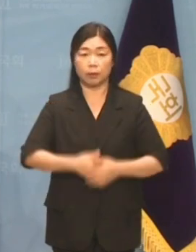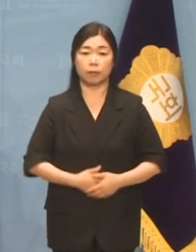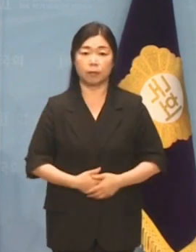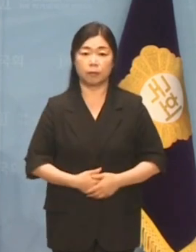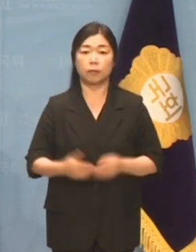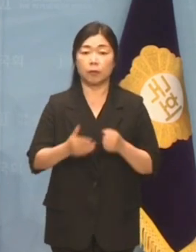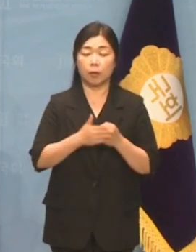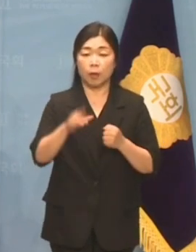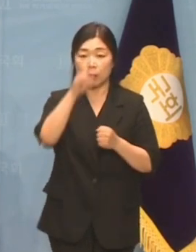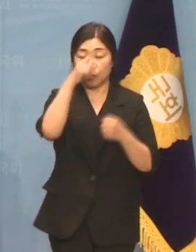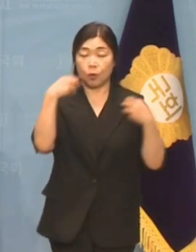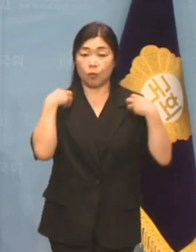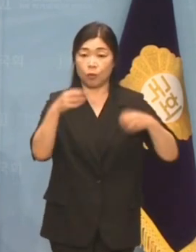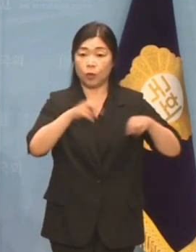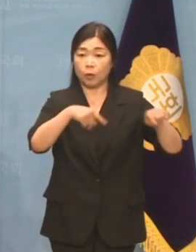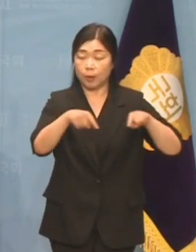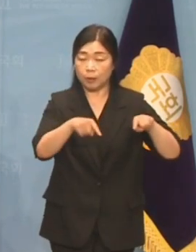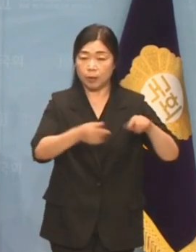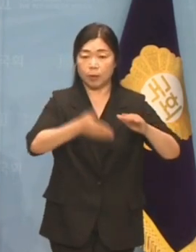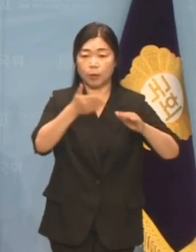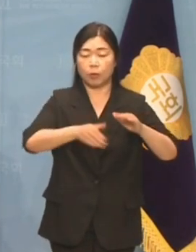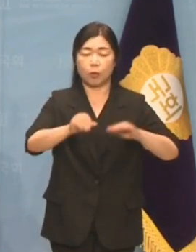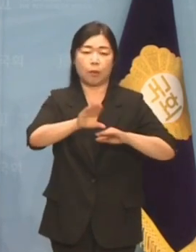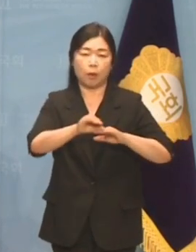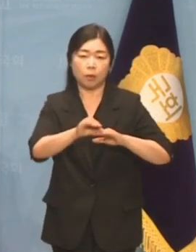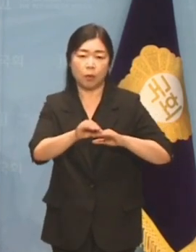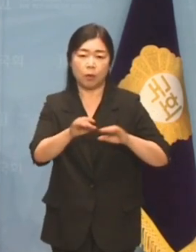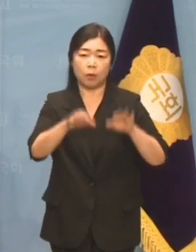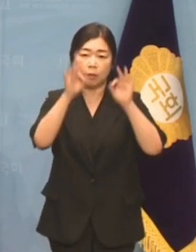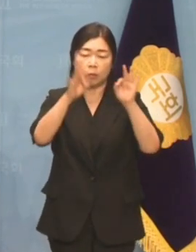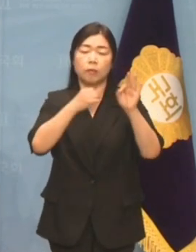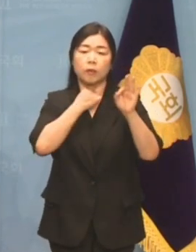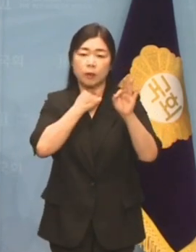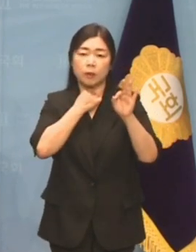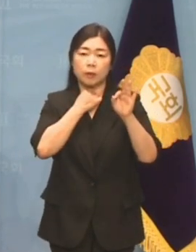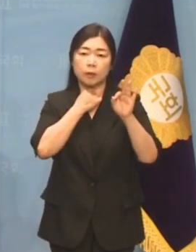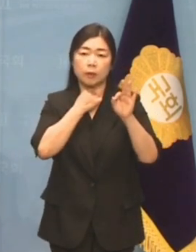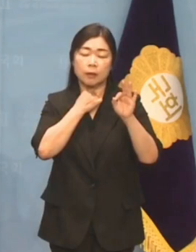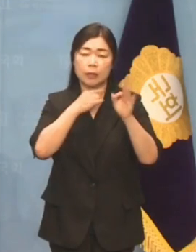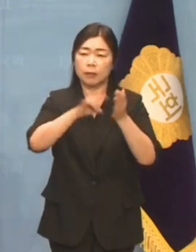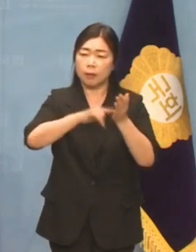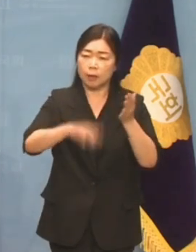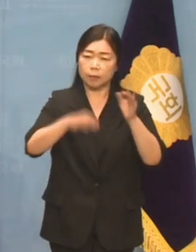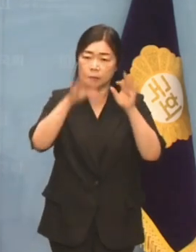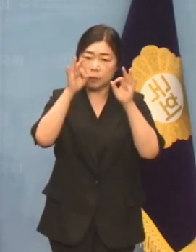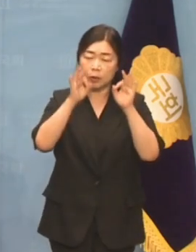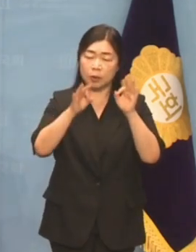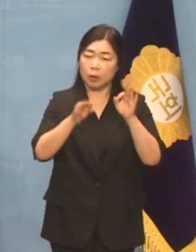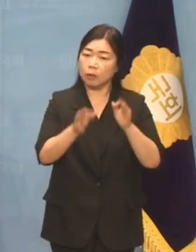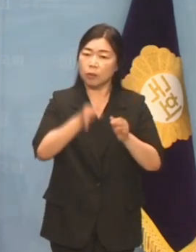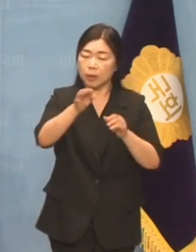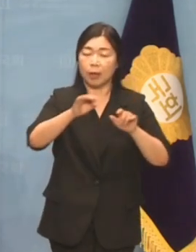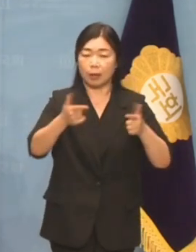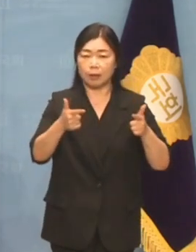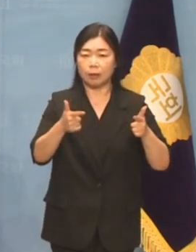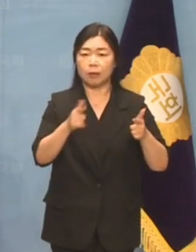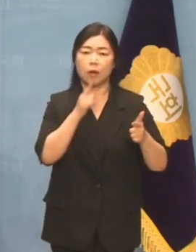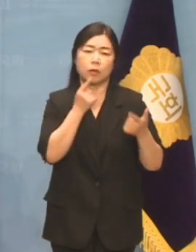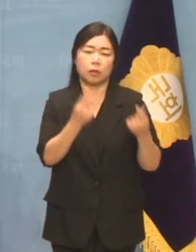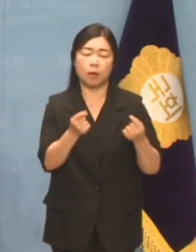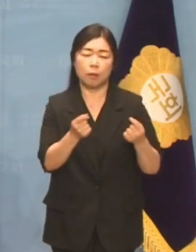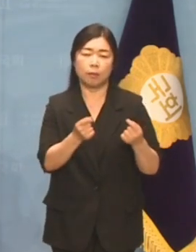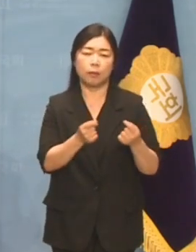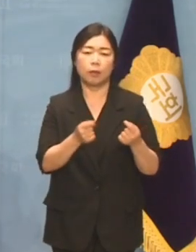수신료 분리징수, 공영방송 수신을 원치 않는 사람은 마치 수신료를 안 내도 된다라는 시그널을 주며